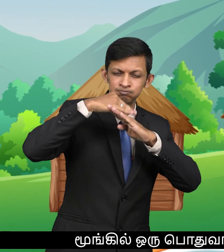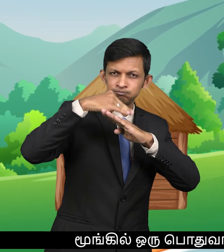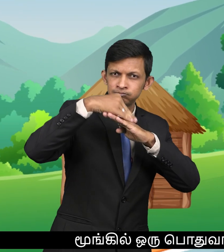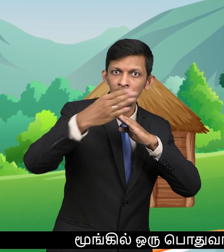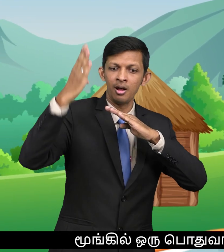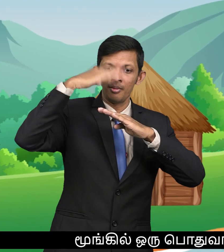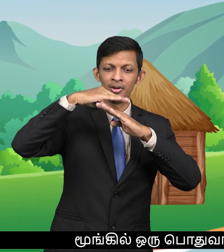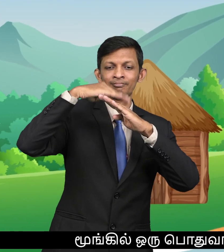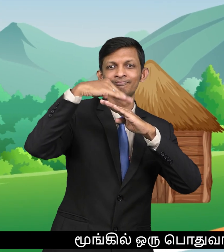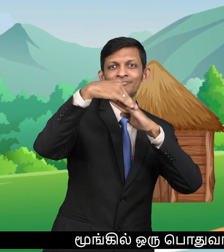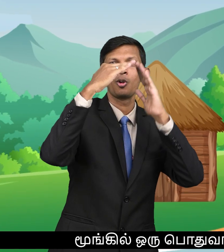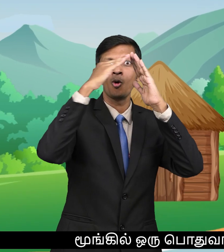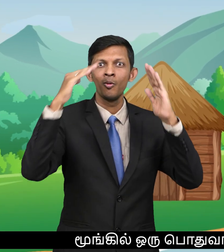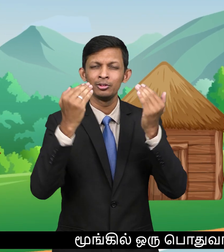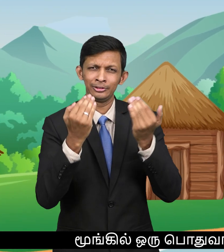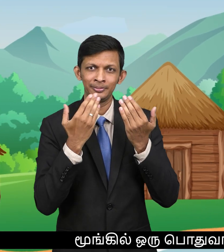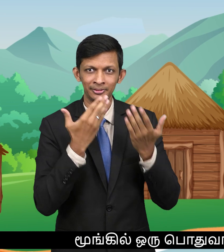பொருளாகும்.